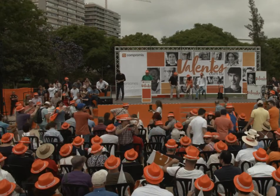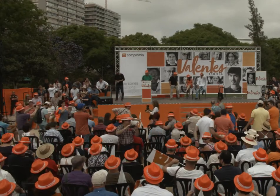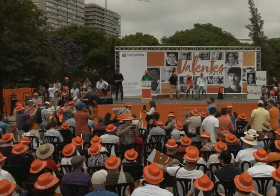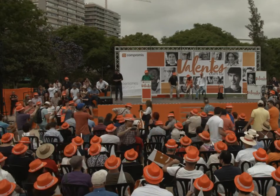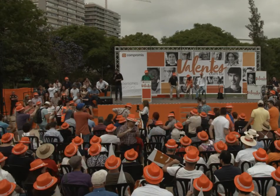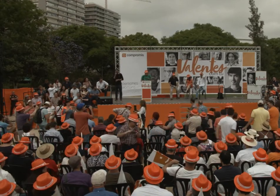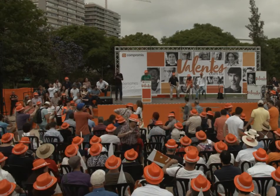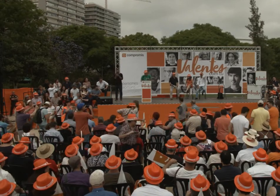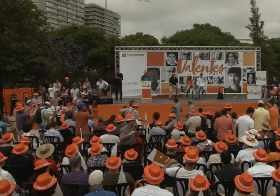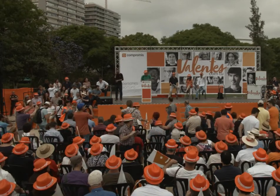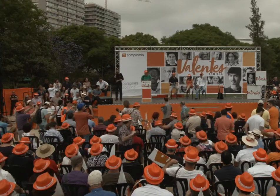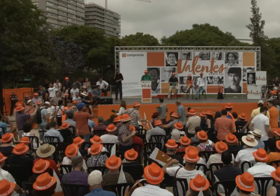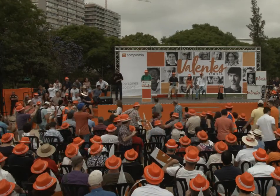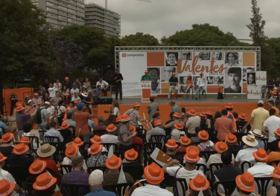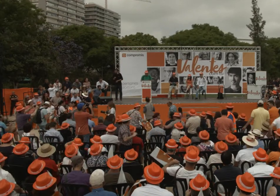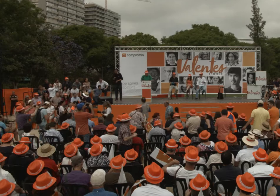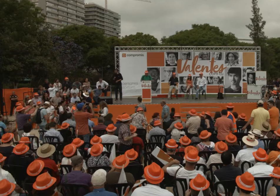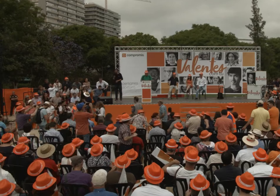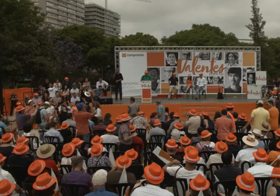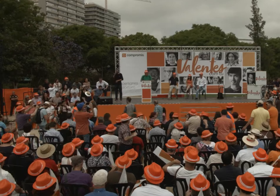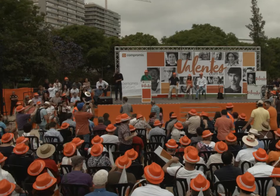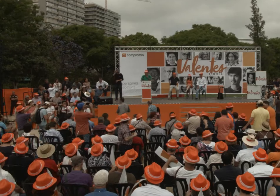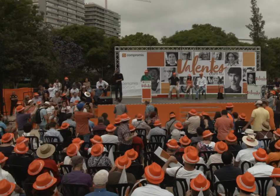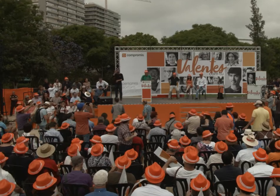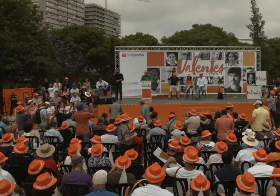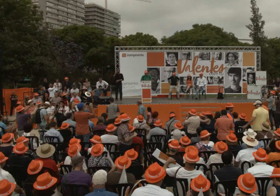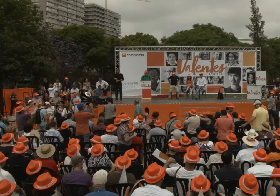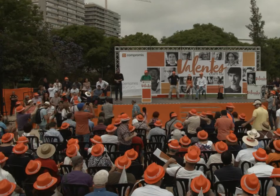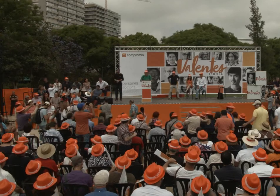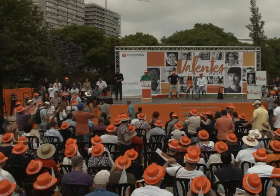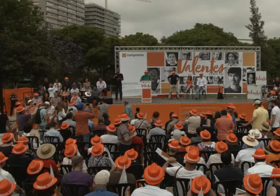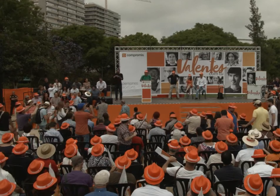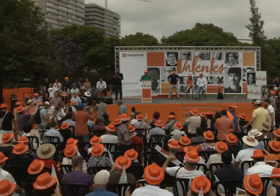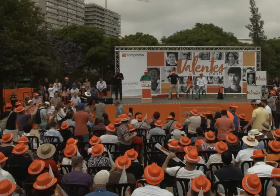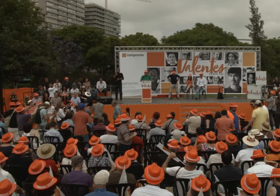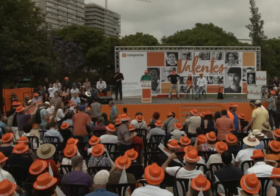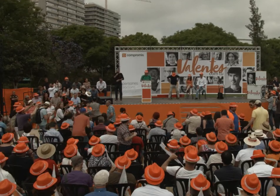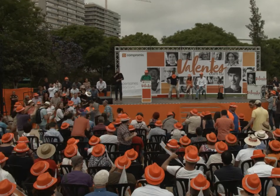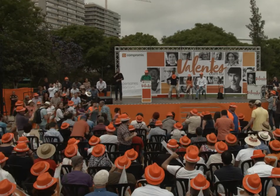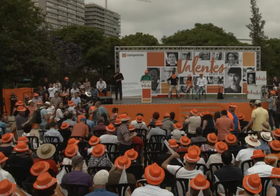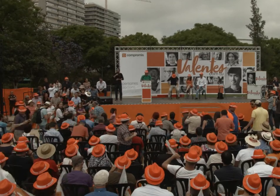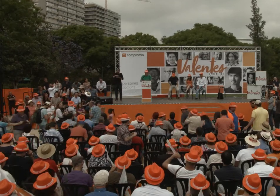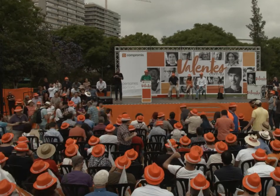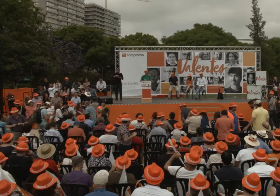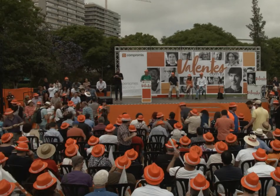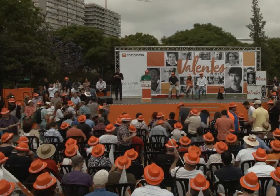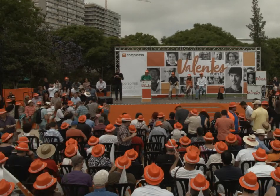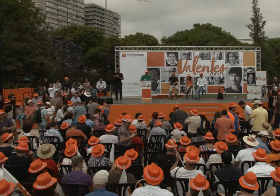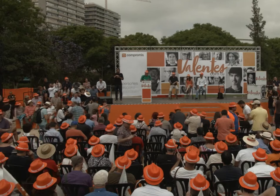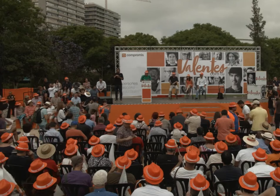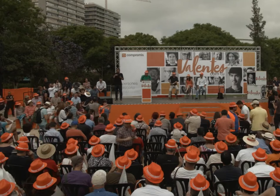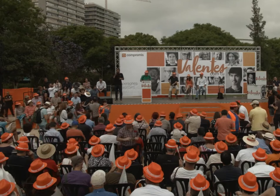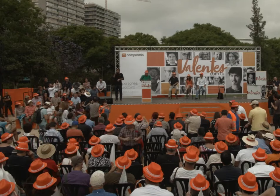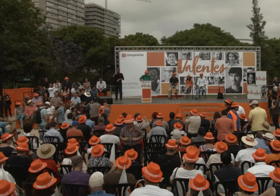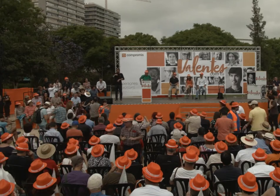No sé si se sent o no. Sí, se sent. Estic una mica fotut de veu. Jo volia en primer